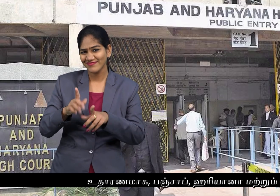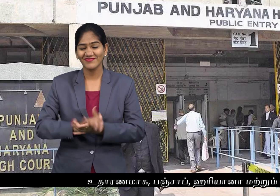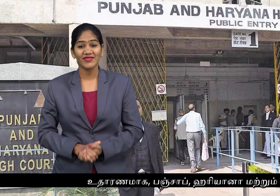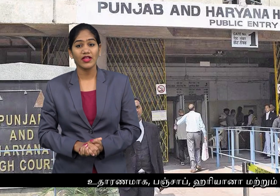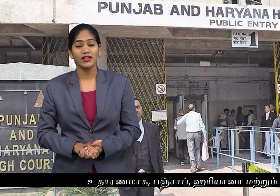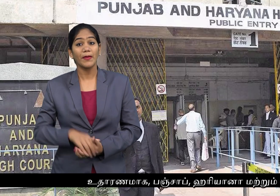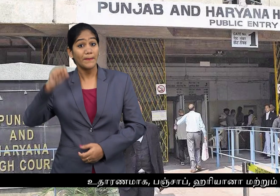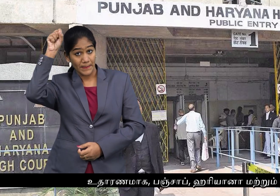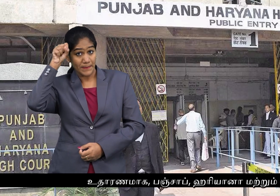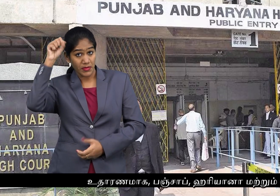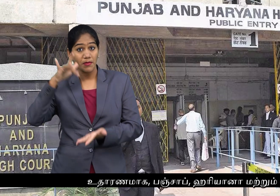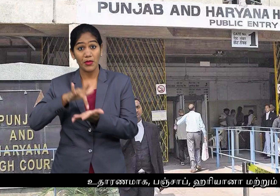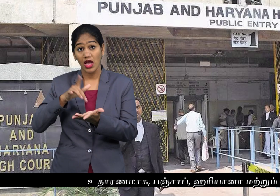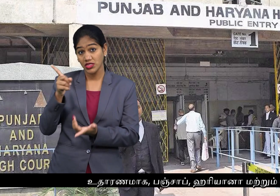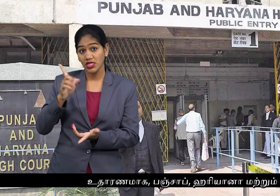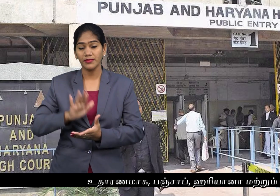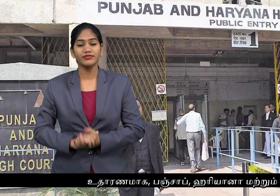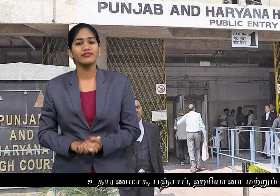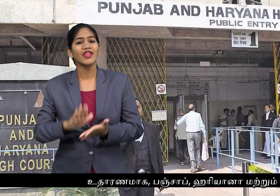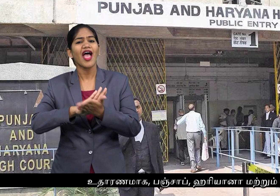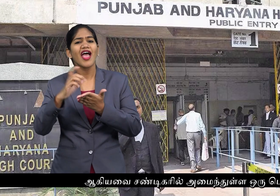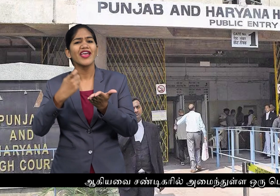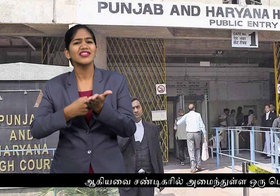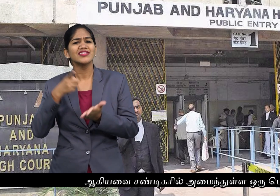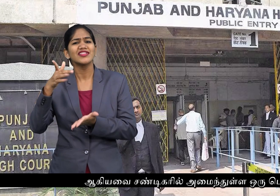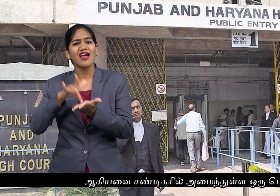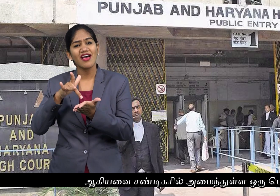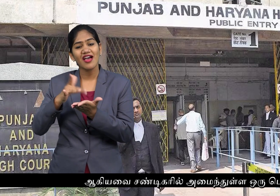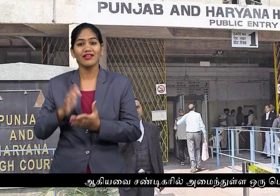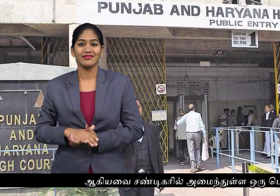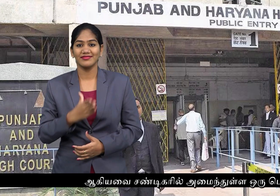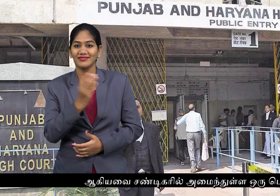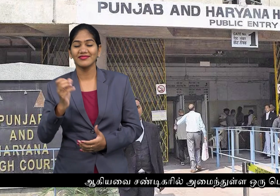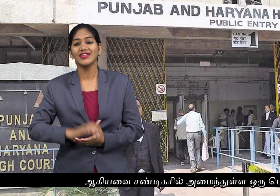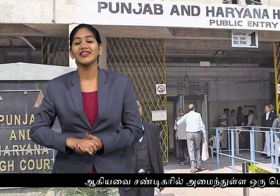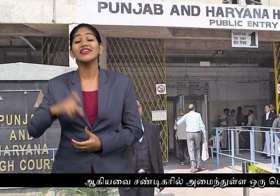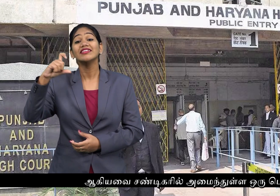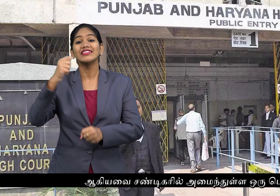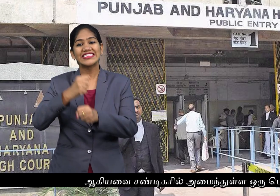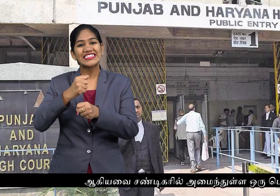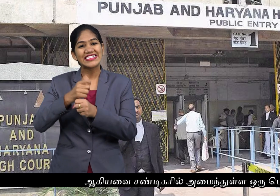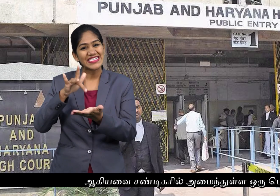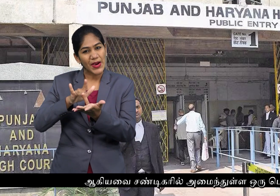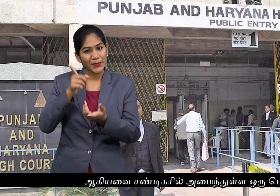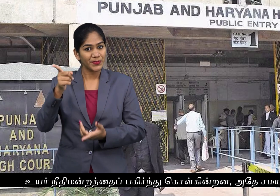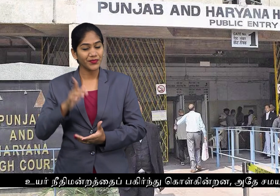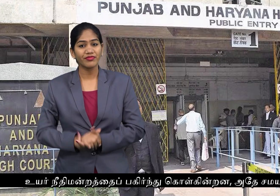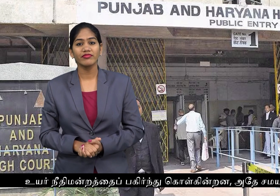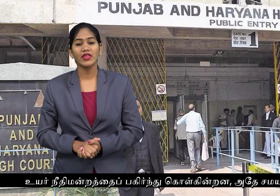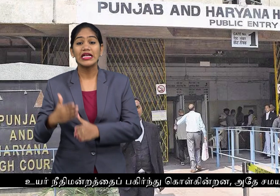உதாரணமாக, பஞ்சாப், ஹரியானா மற்றும் சண்டிகர் ஆகியவை சண்டிகரில் அமைந்துள்ள ஒரு